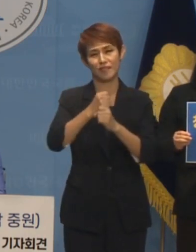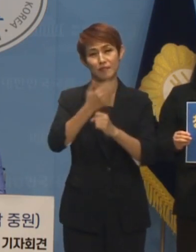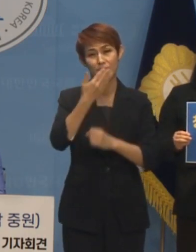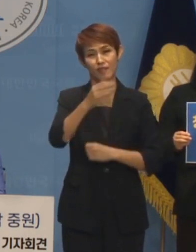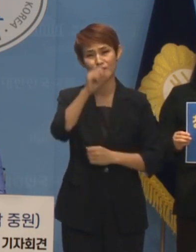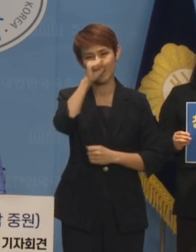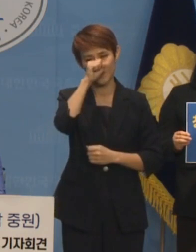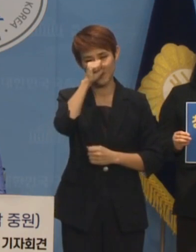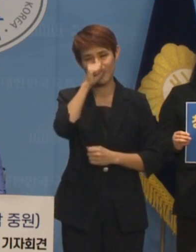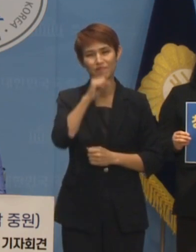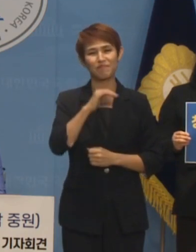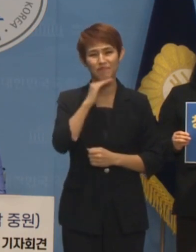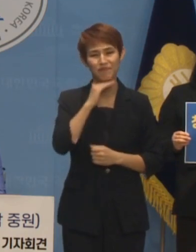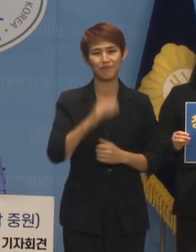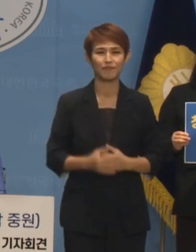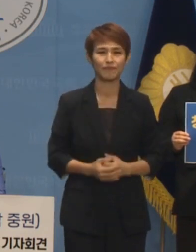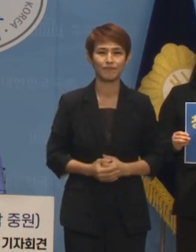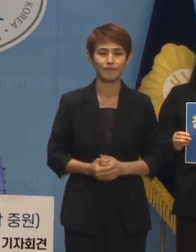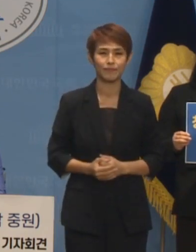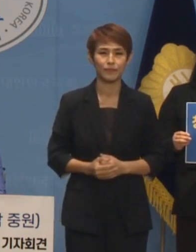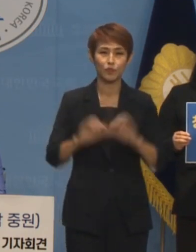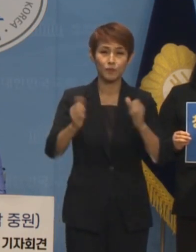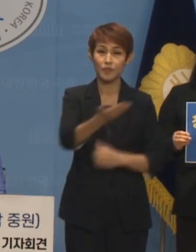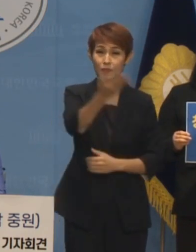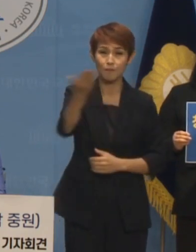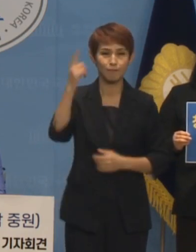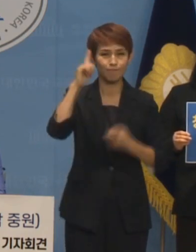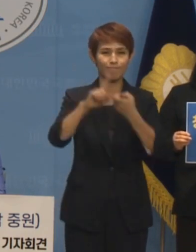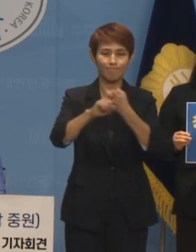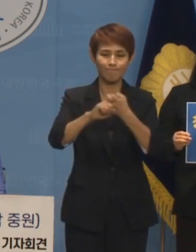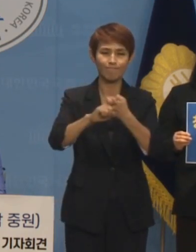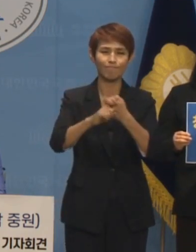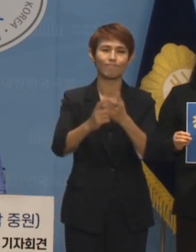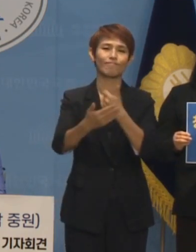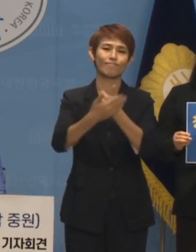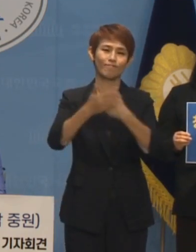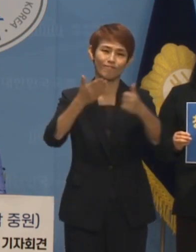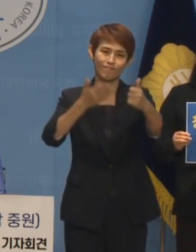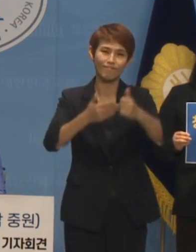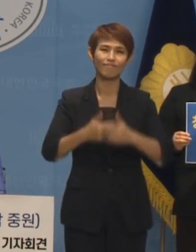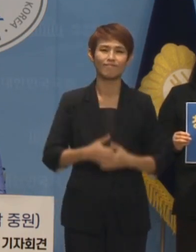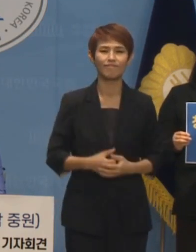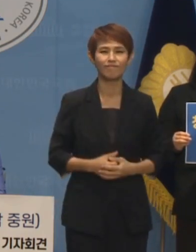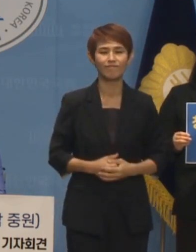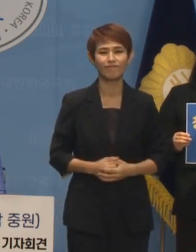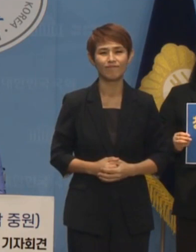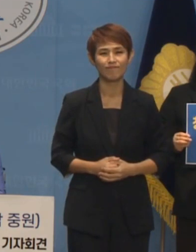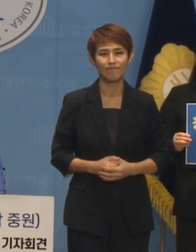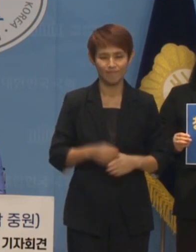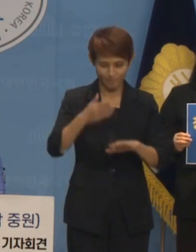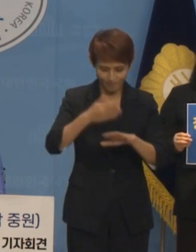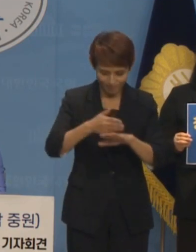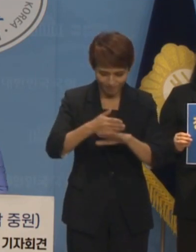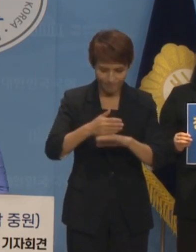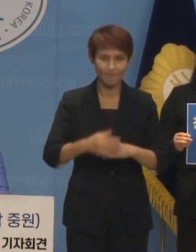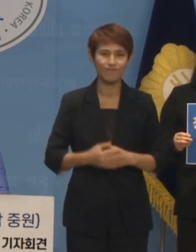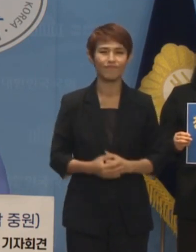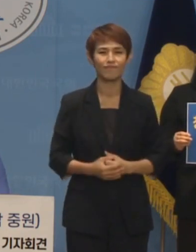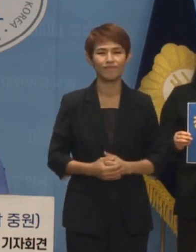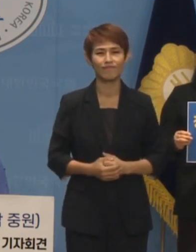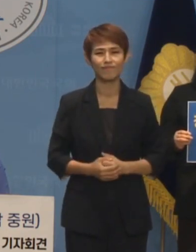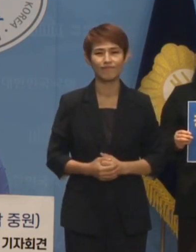수 있기를 바랍니다. 국민 여러분의 많은 관심과 지지를 부탁드립니다. 감사합니다.